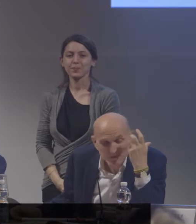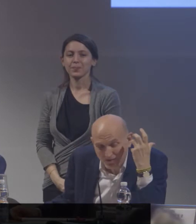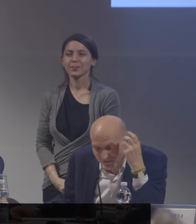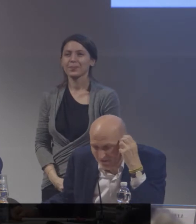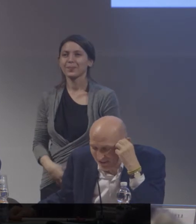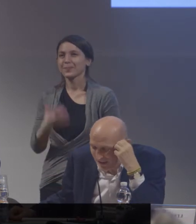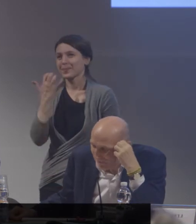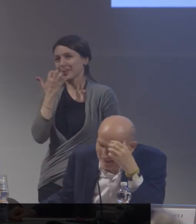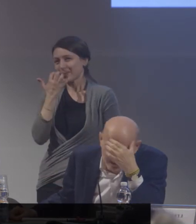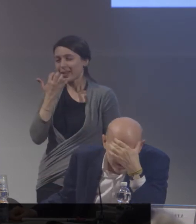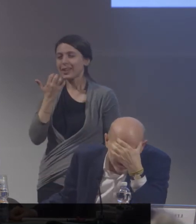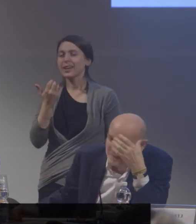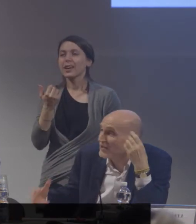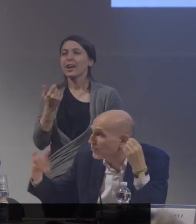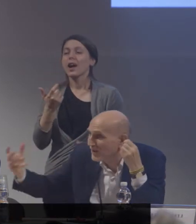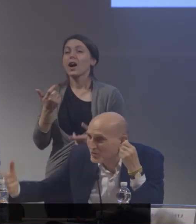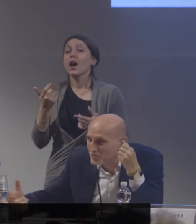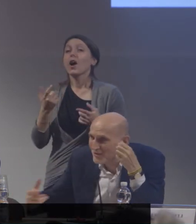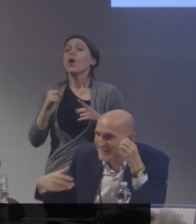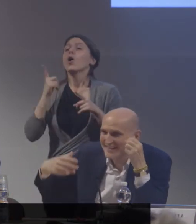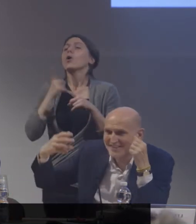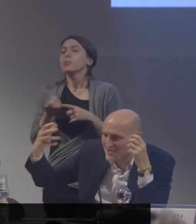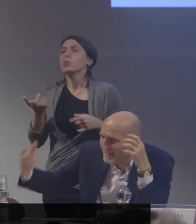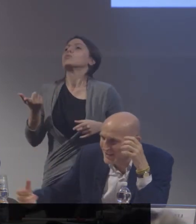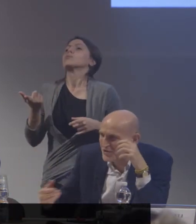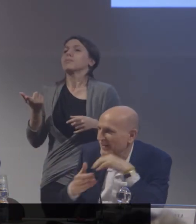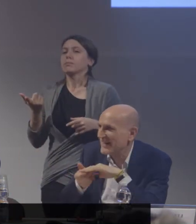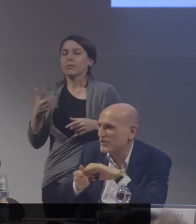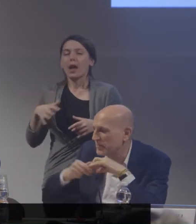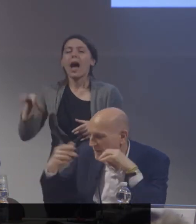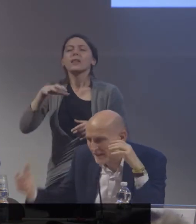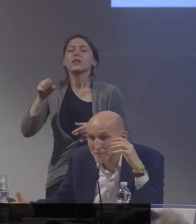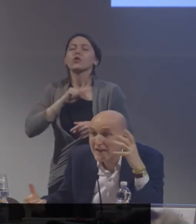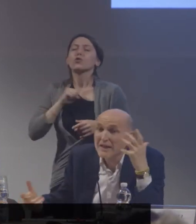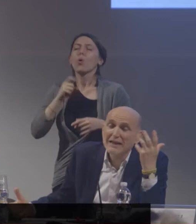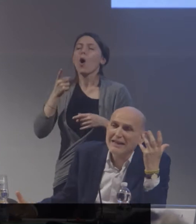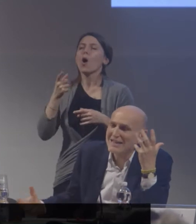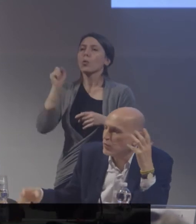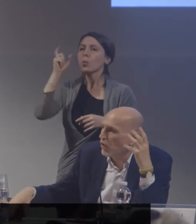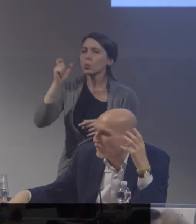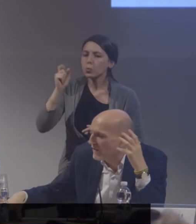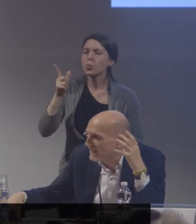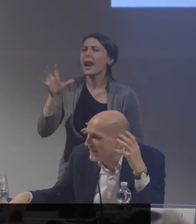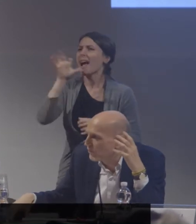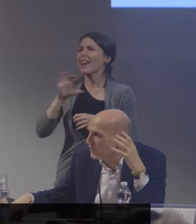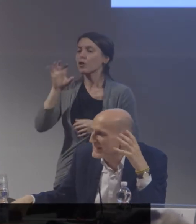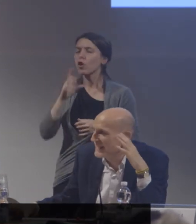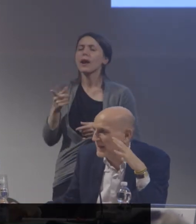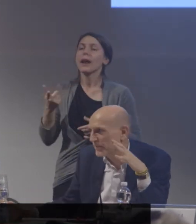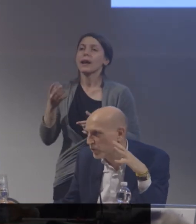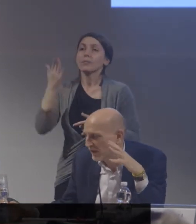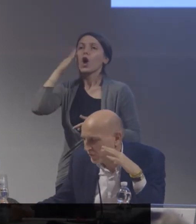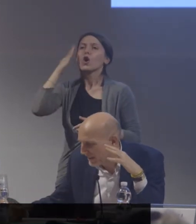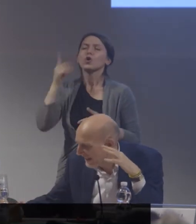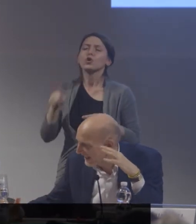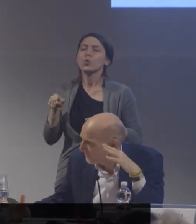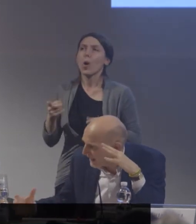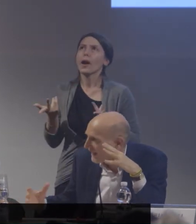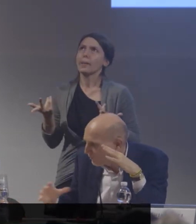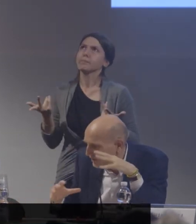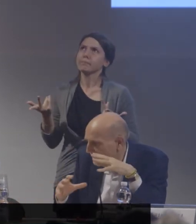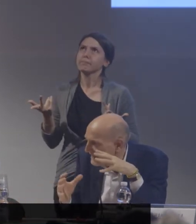non sapevo che fosse, ma anche l'assessore alla cultura, il consigliere regionale, impegna. La scuola ovviamente è uno di questi campi in cui, ecco,